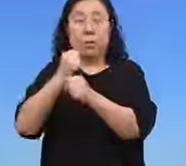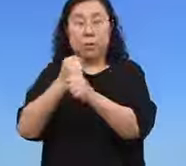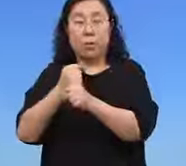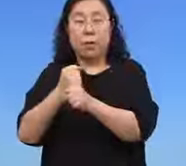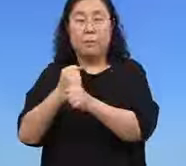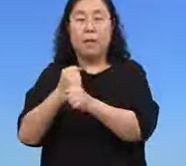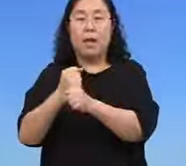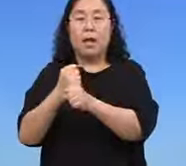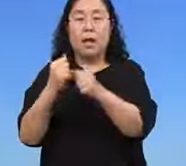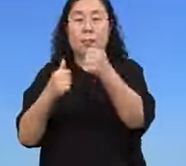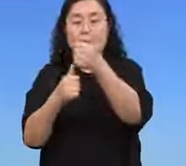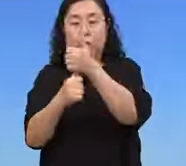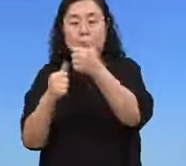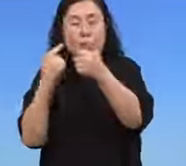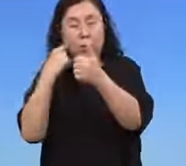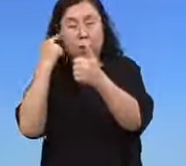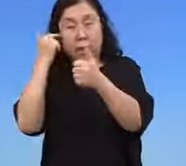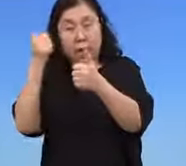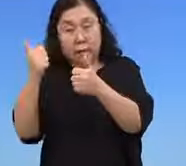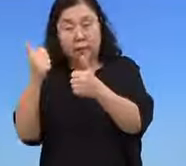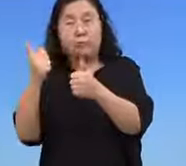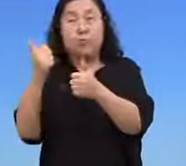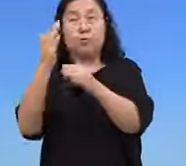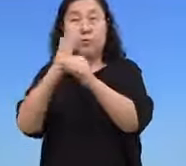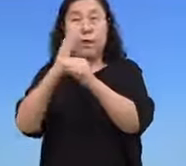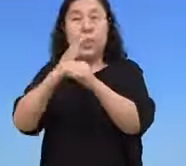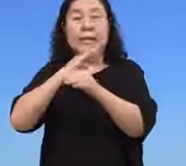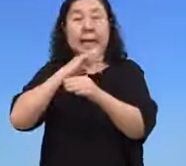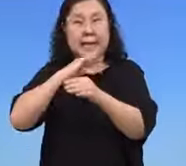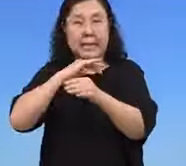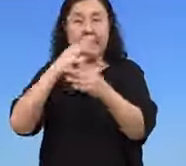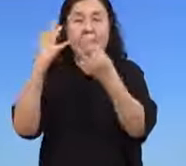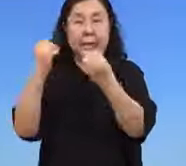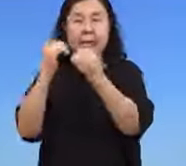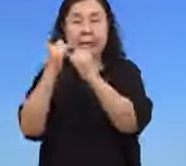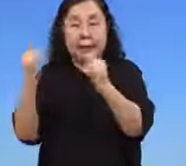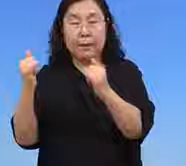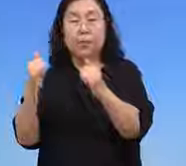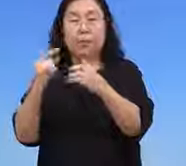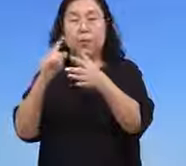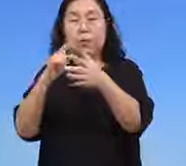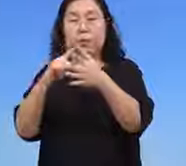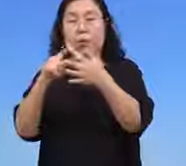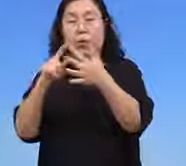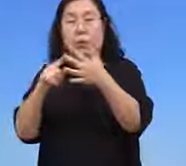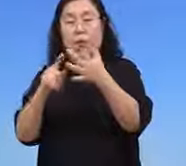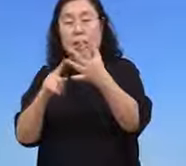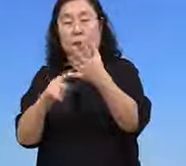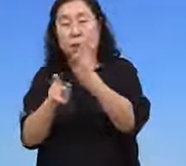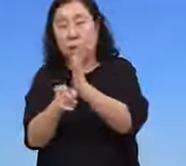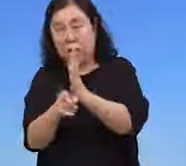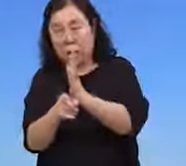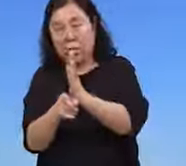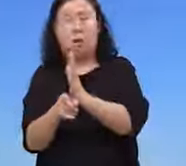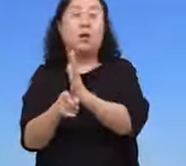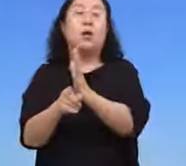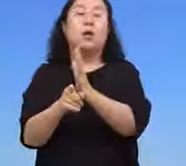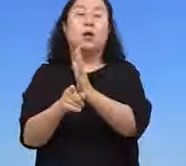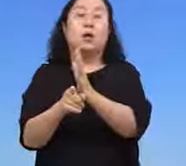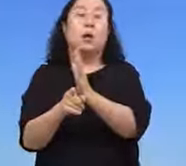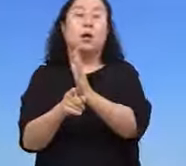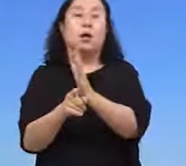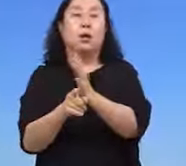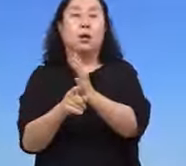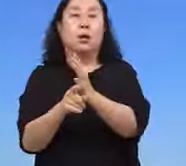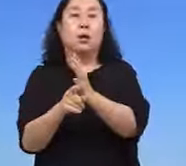나이 순으로 6명을 모셨습니다. 그래서 이 두 팀이 잘